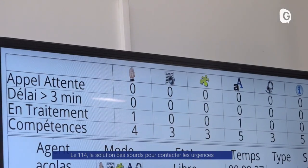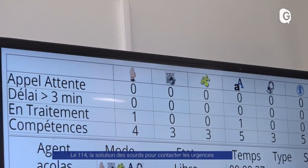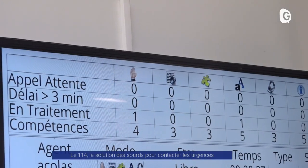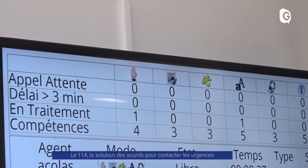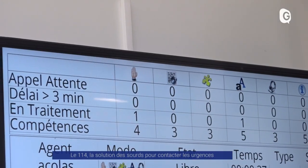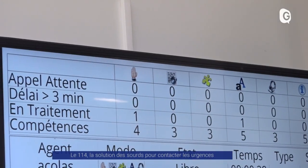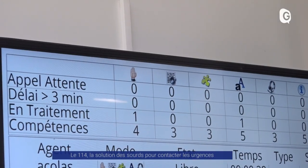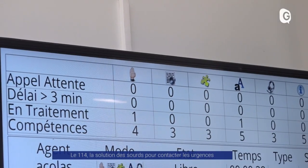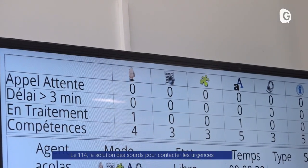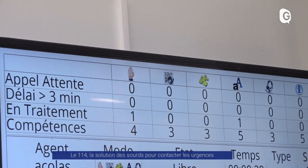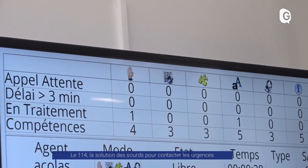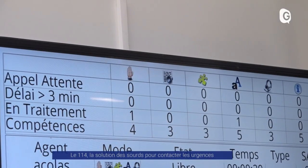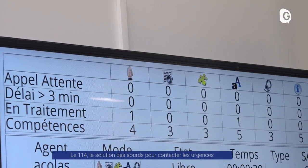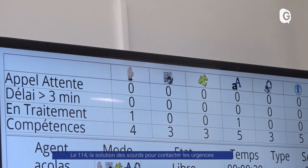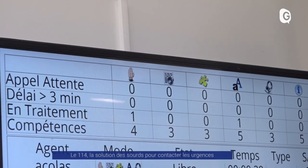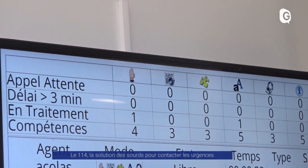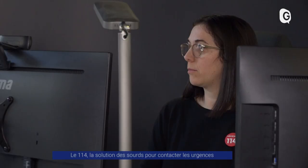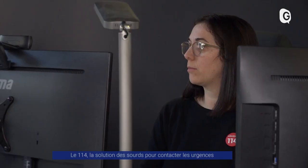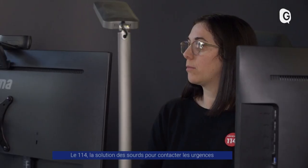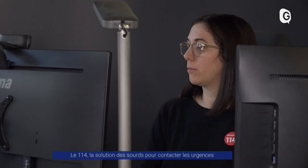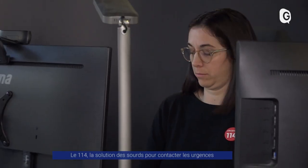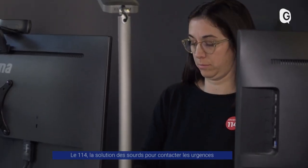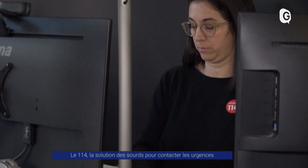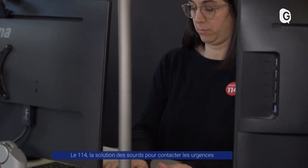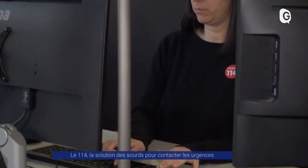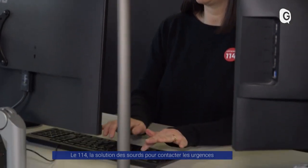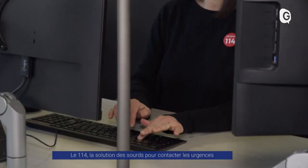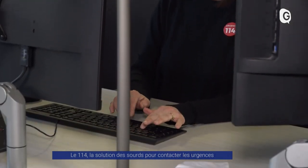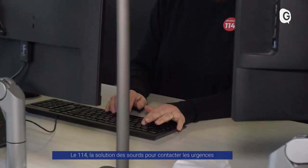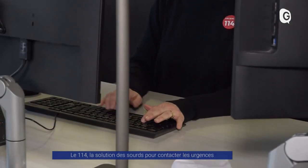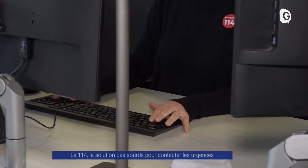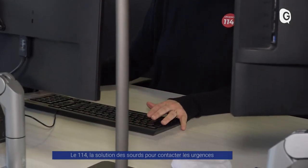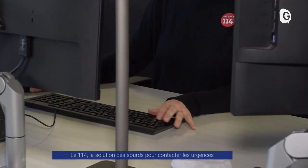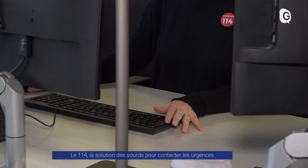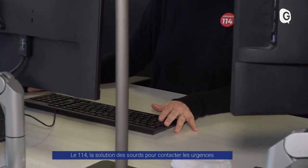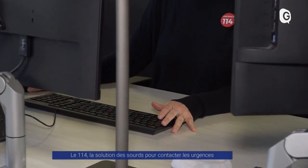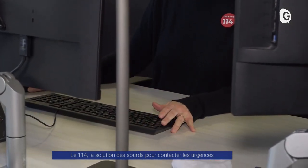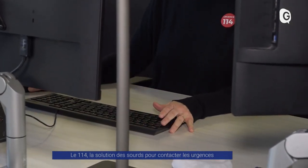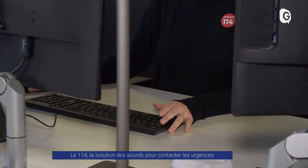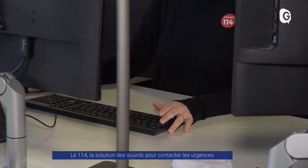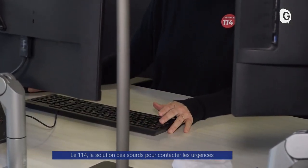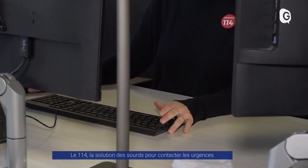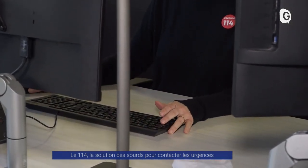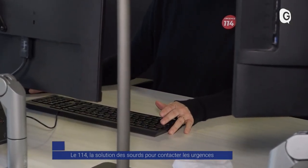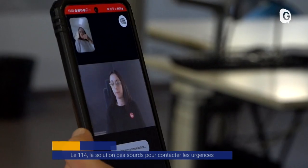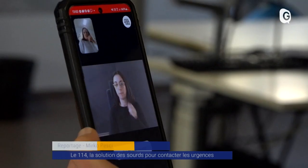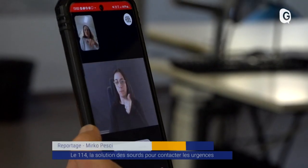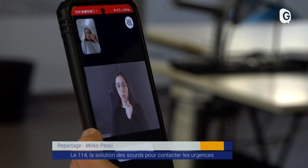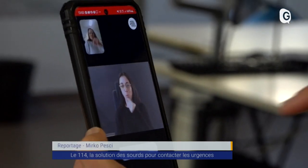qu'on devrait avoir au moins 10 ou 20 fois plus d'appels. En France, 7 millions de personnes sont déficientes